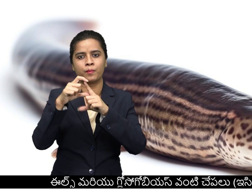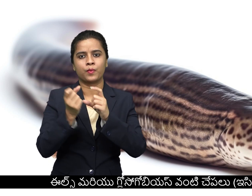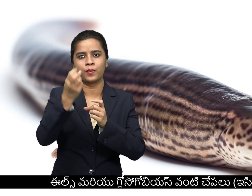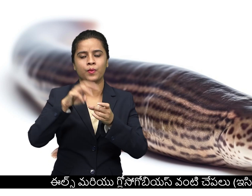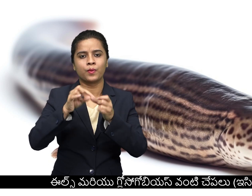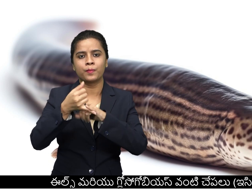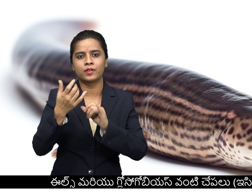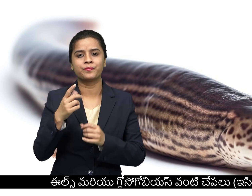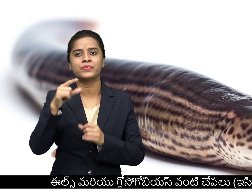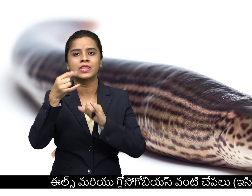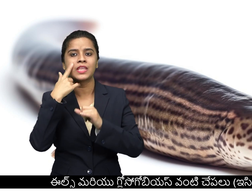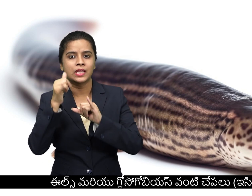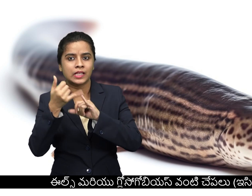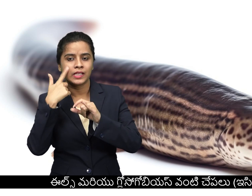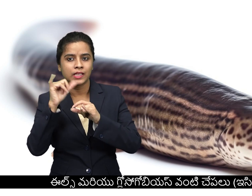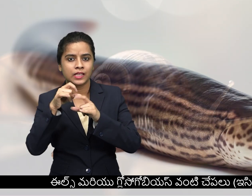ఇసికాదొందు,